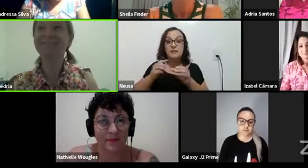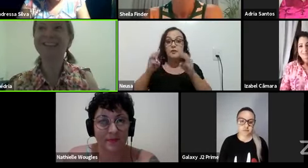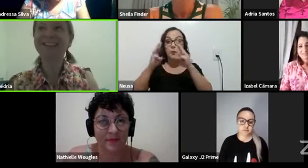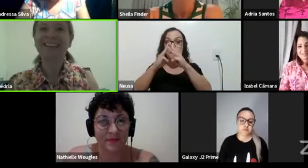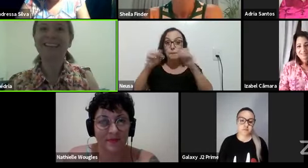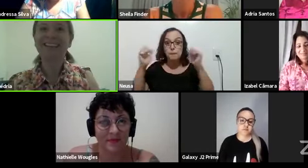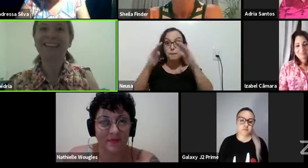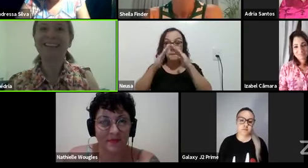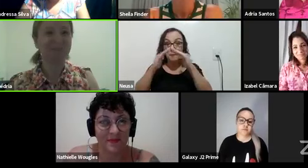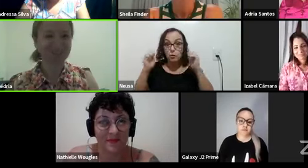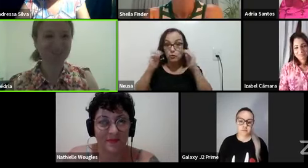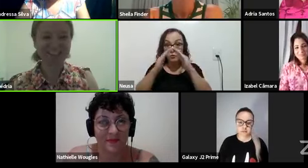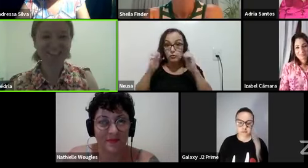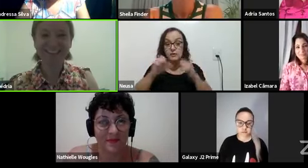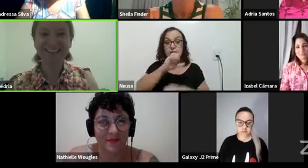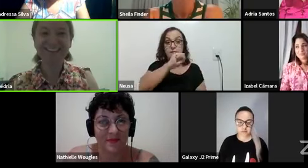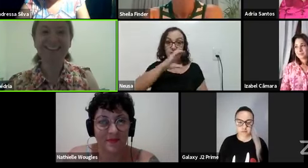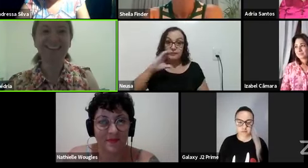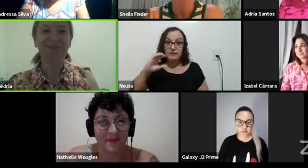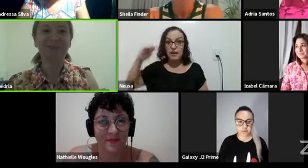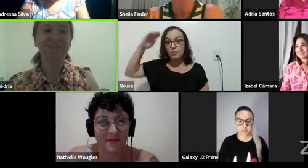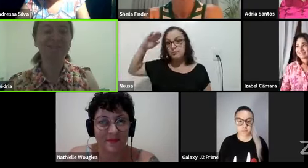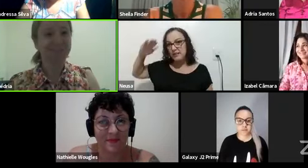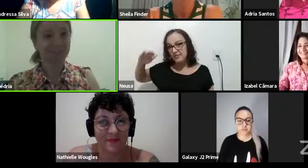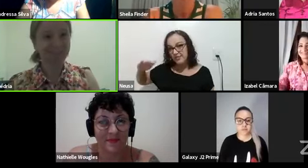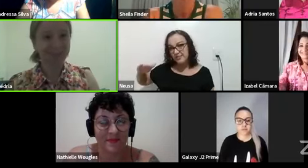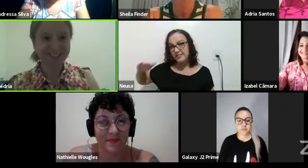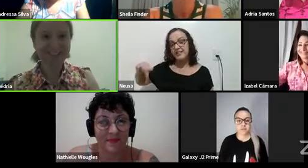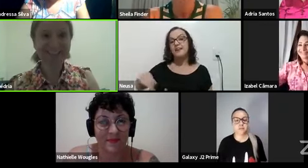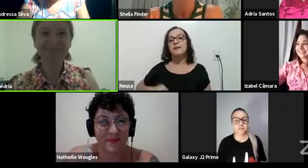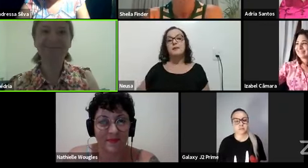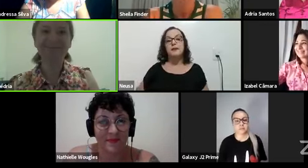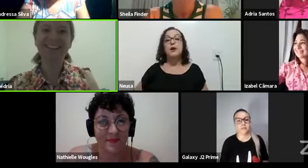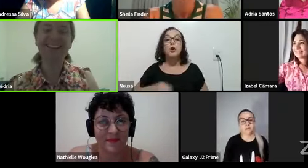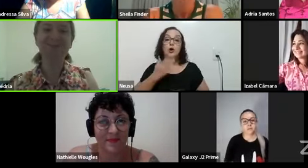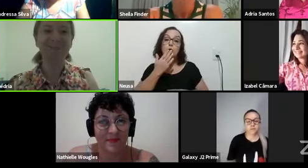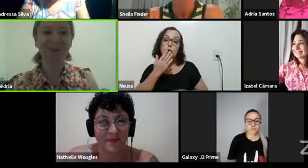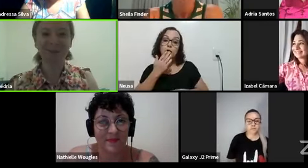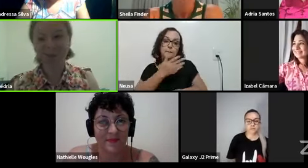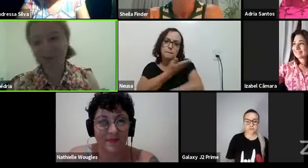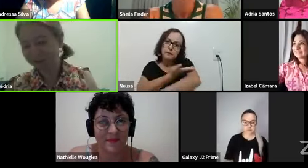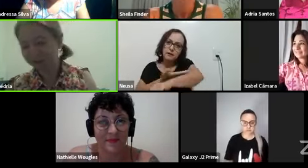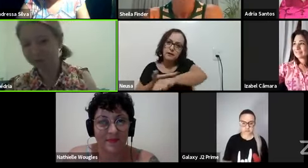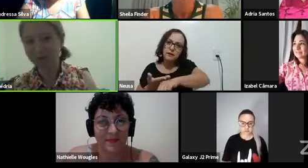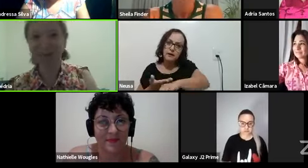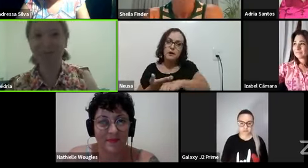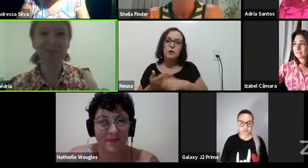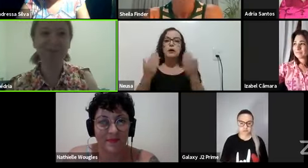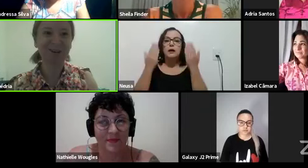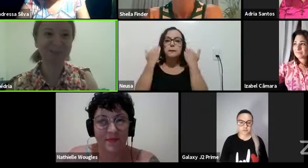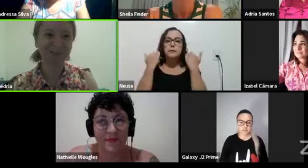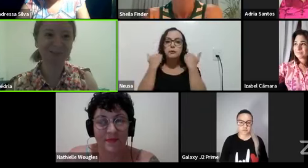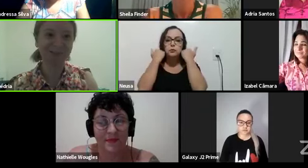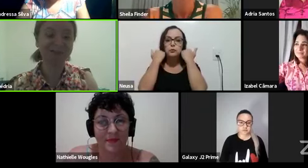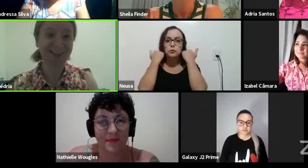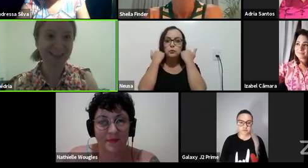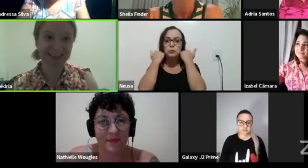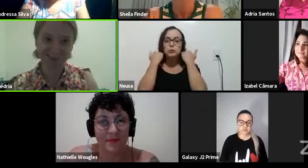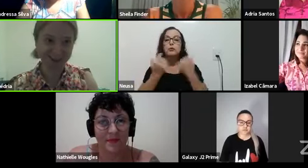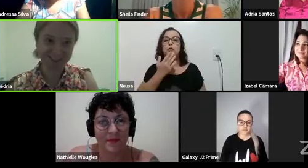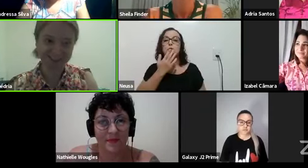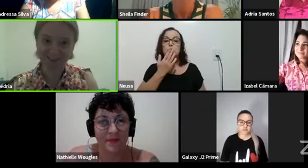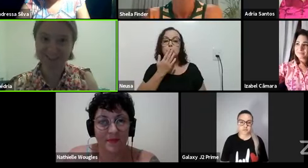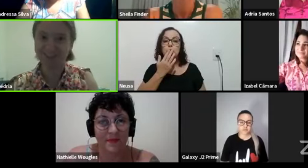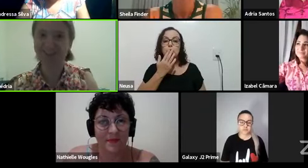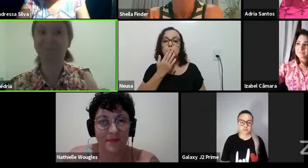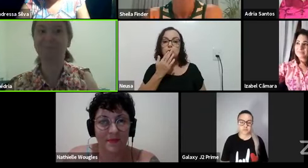Catarina. Eu sou baixinha, eu sou branca, né? Tenho cabelo curto, a cor do meu cabelo